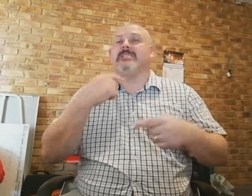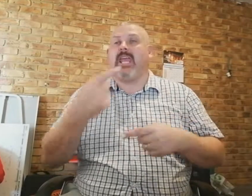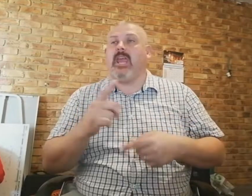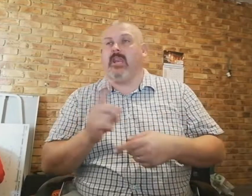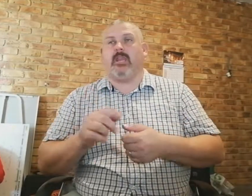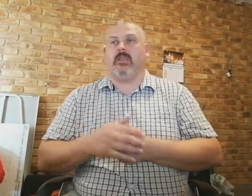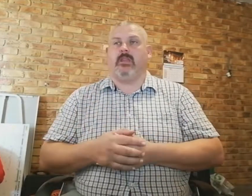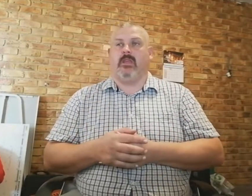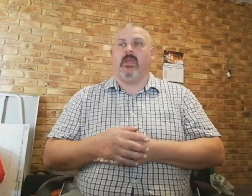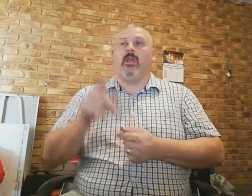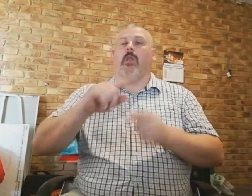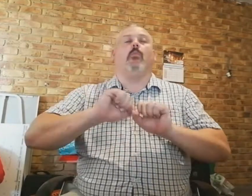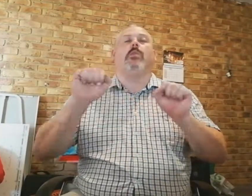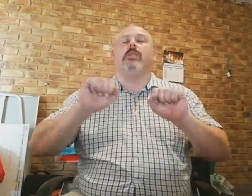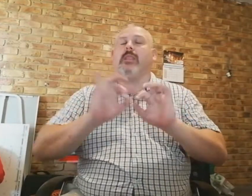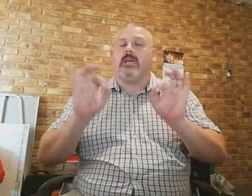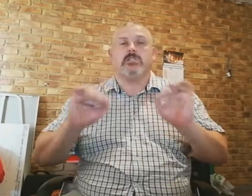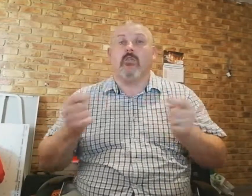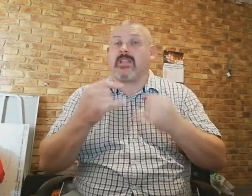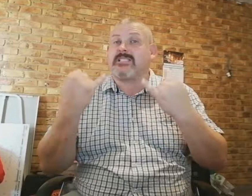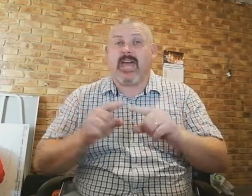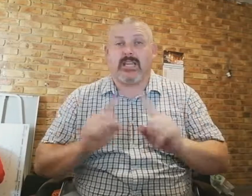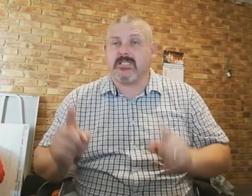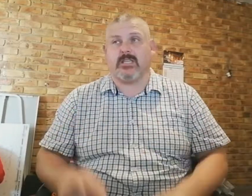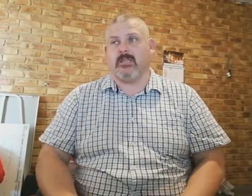sê nie. Julle moet niks doen wat slek is nie.